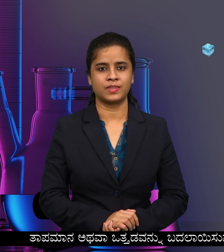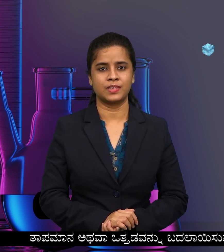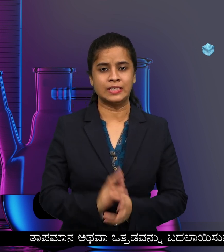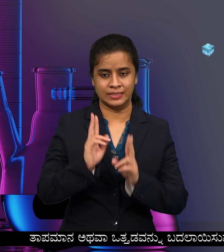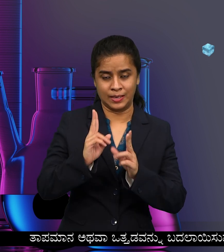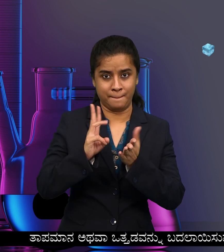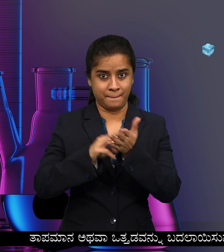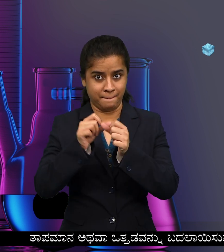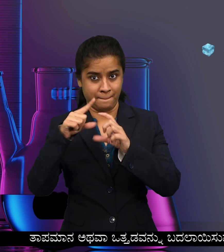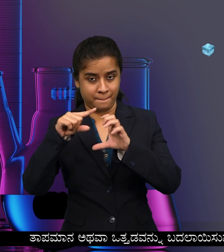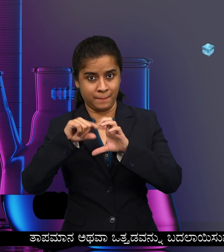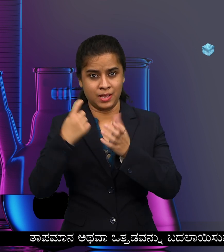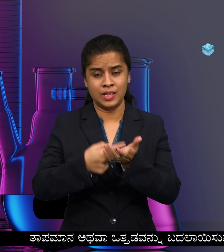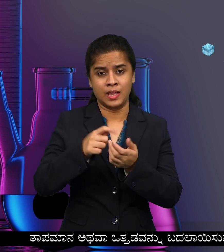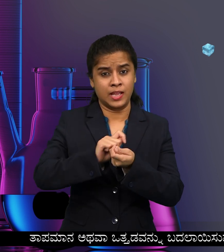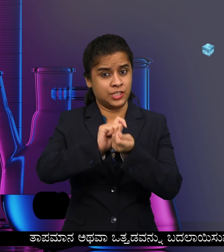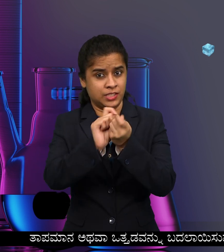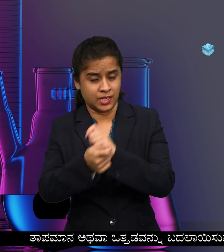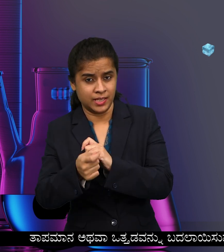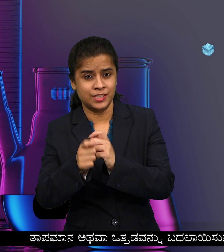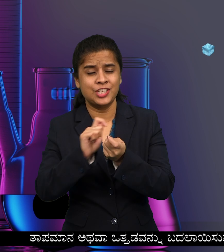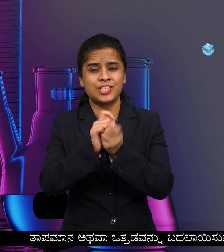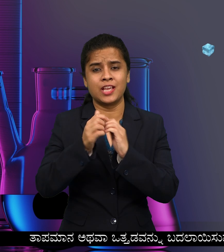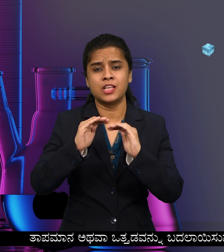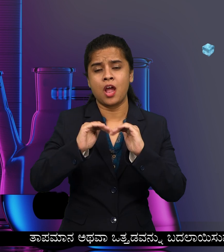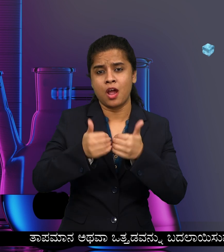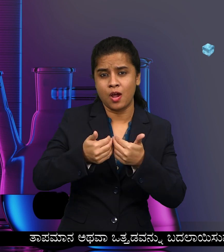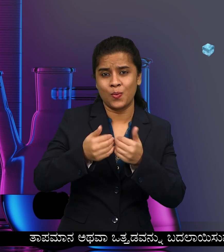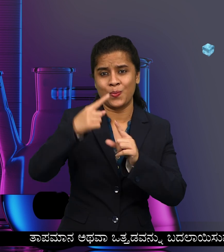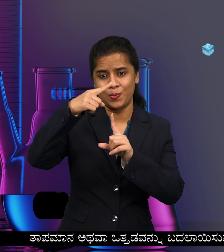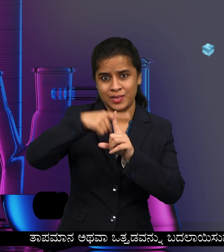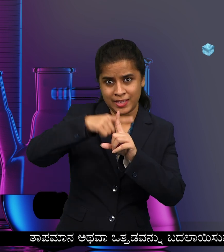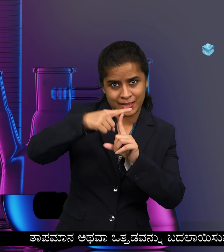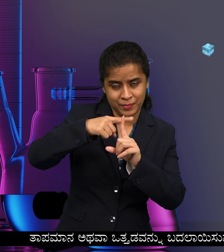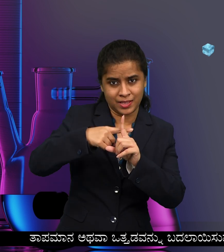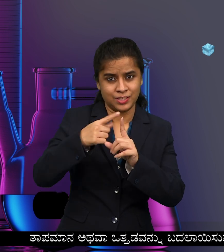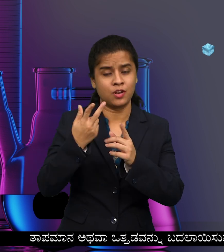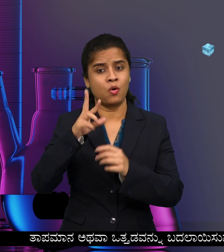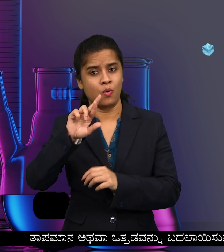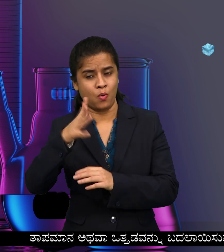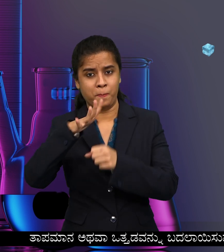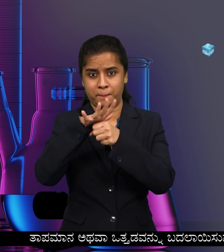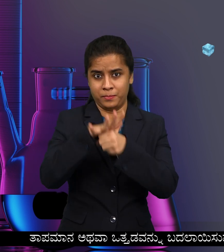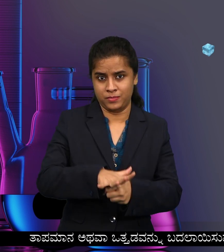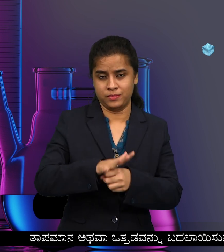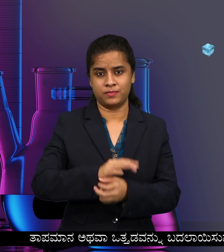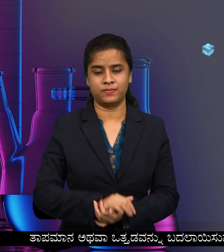ತಾಪಮಾನ ಅಥವಾ ಒತ್ತಡವನ್ನು ಬದಲಾಯಿಸುವ ಮೂಲಕ ವಸ್ತುವಿನ ಸ್ಥಿತಿಯನ್ನು ಬದಲಾಯಿಸಬಹುದು.